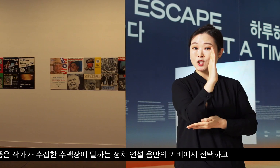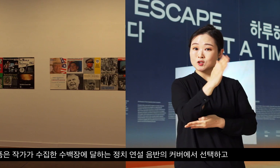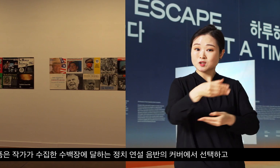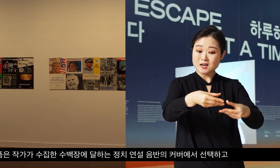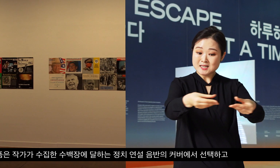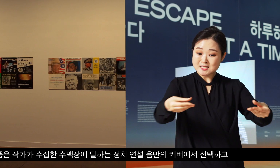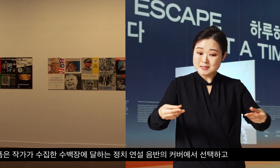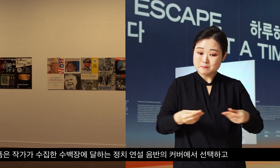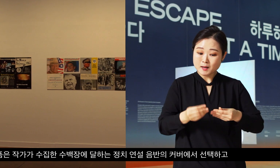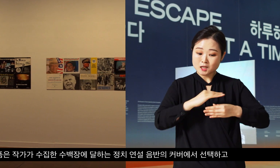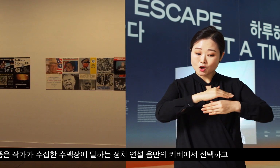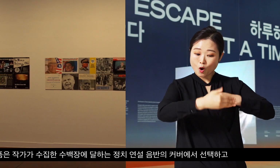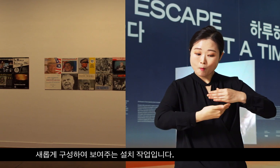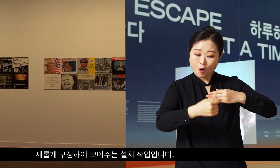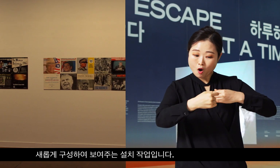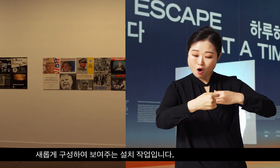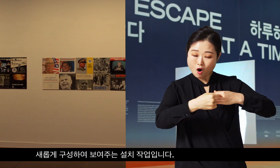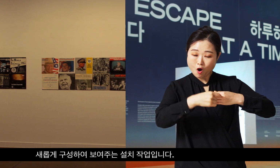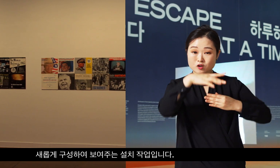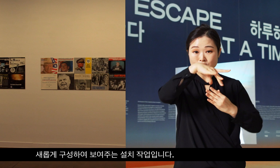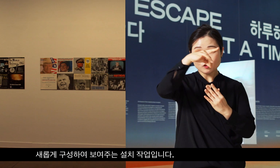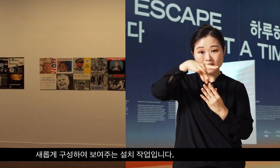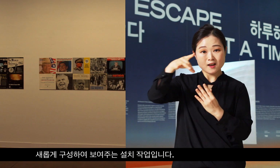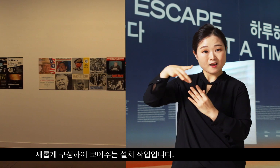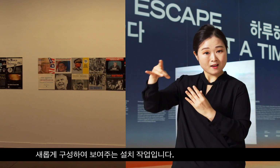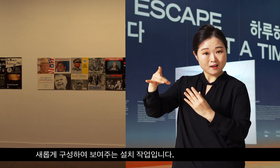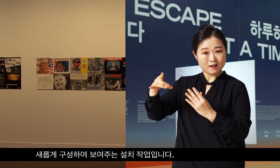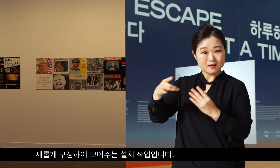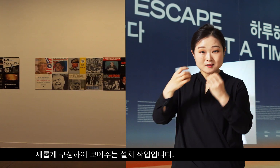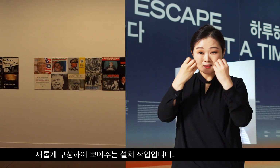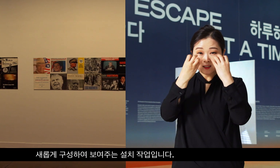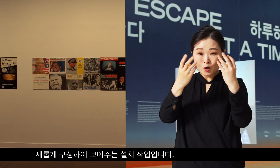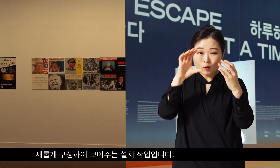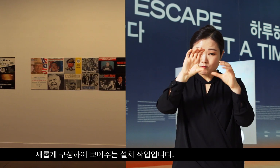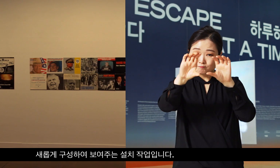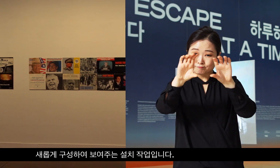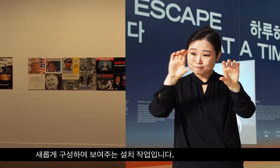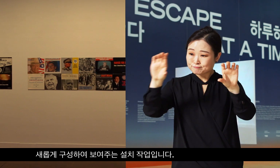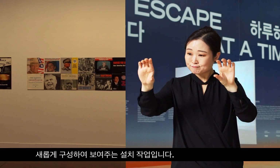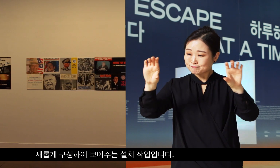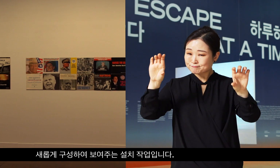선택하고 새롭게 구성하여 보여주는 설치 작업입니다.